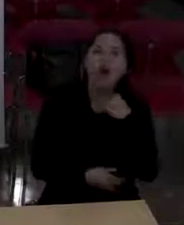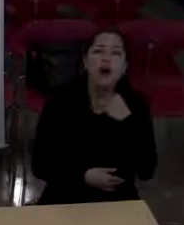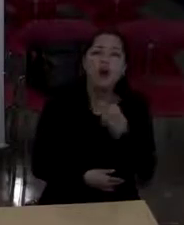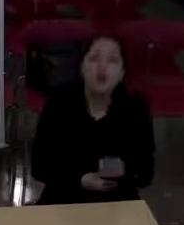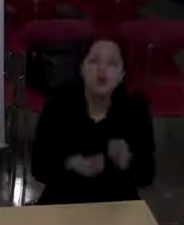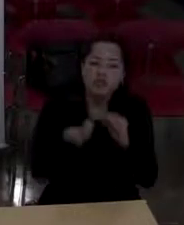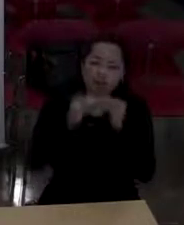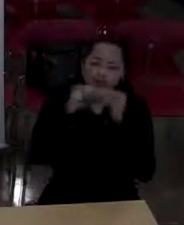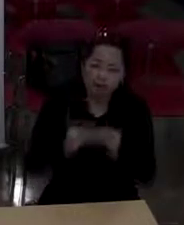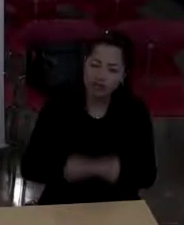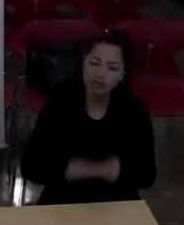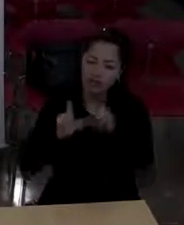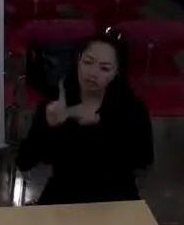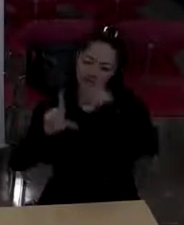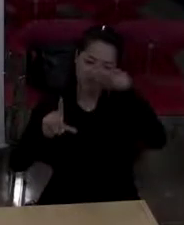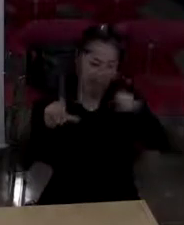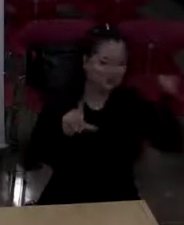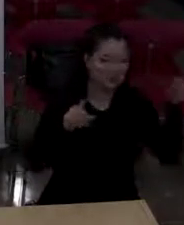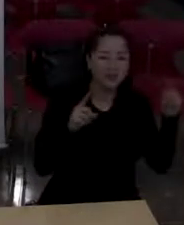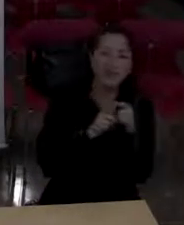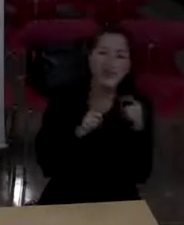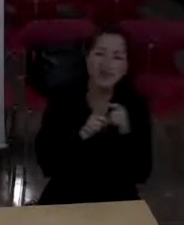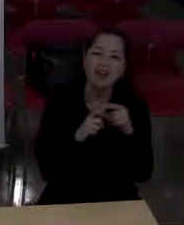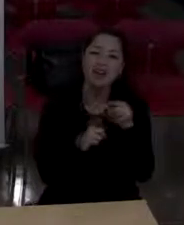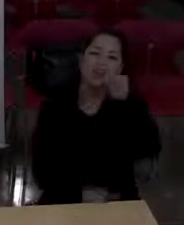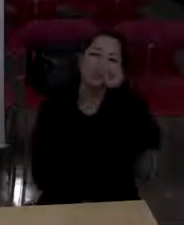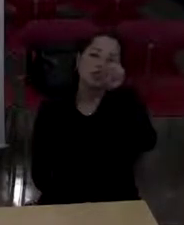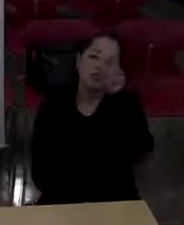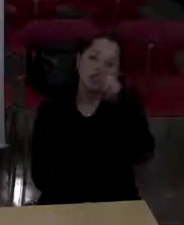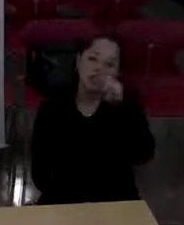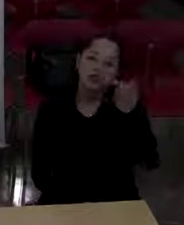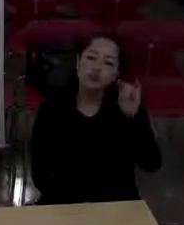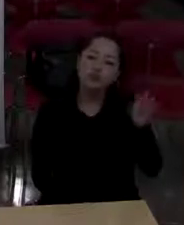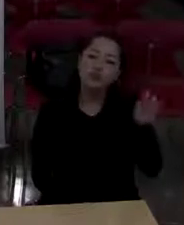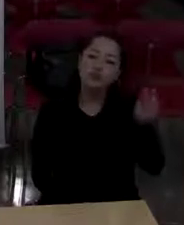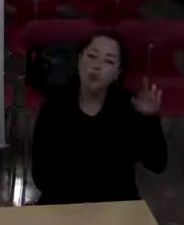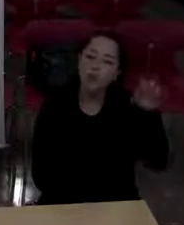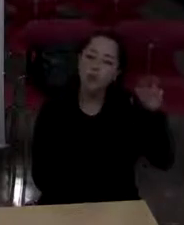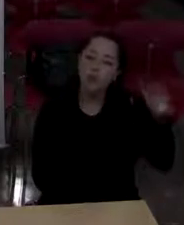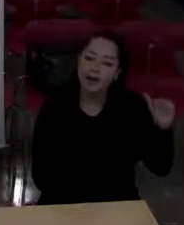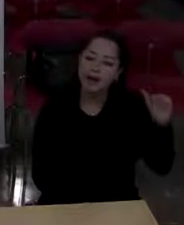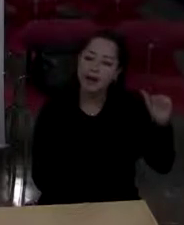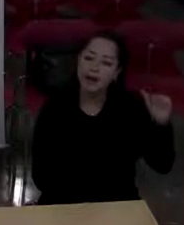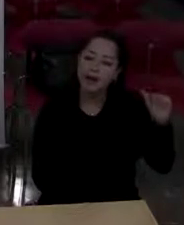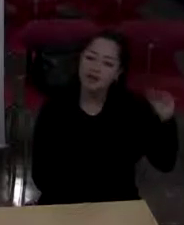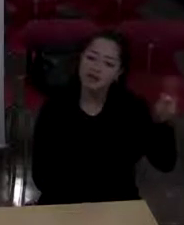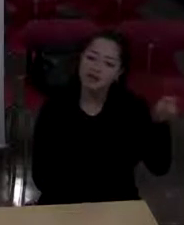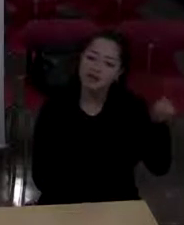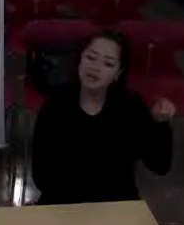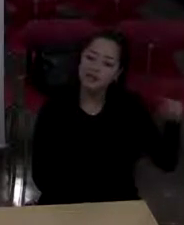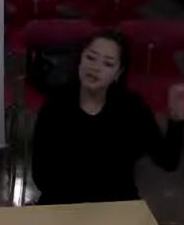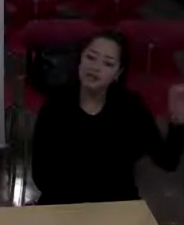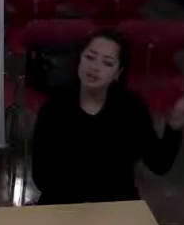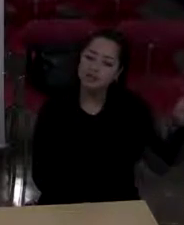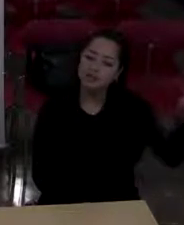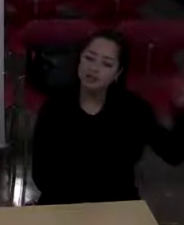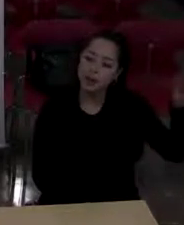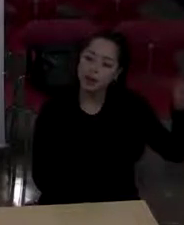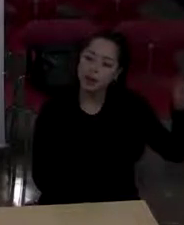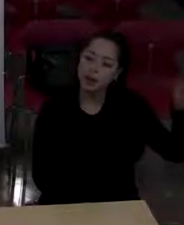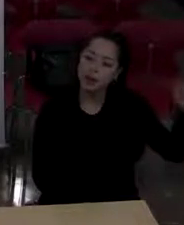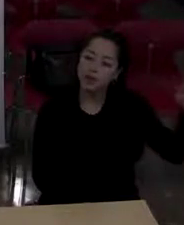suprasegmentales. Y cuando hablamos de esos manejos suprasegmentales es el tono, la melodía, las variaciones de esa voz. Más